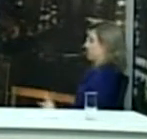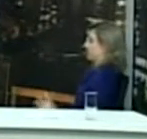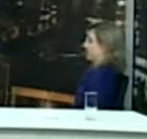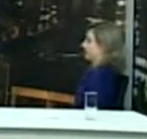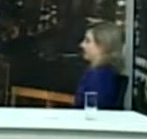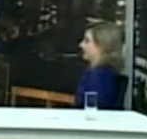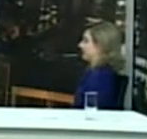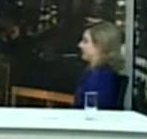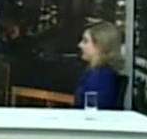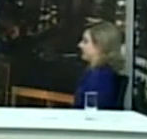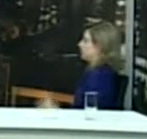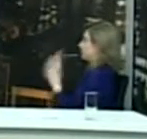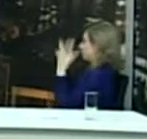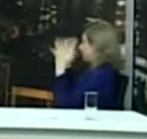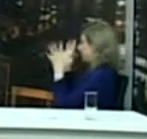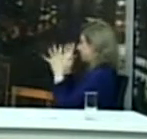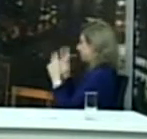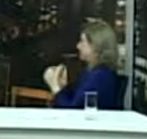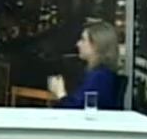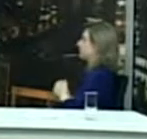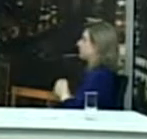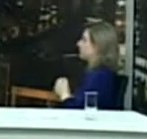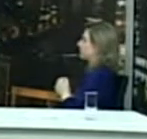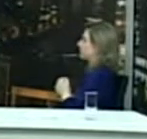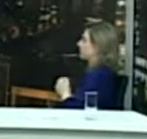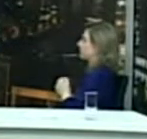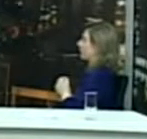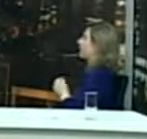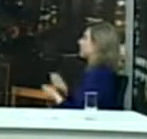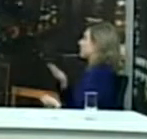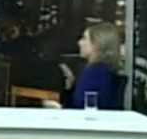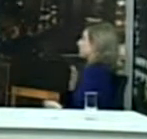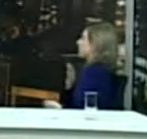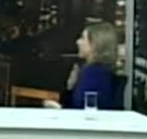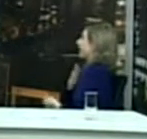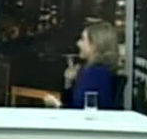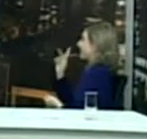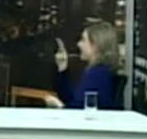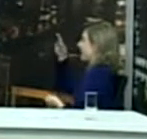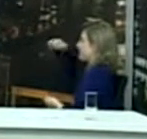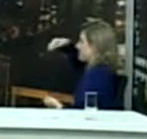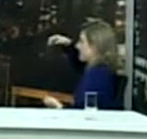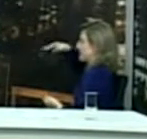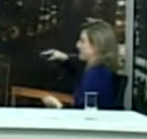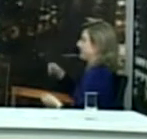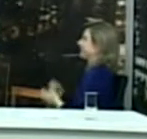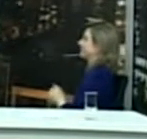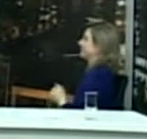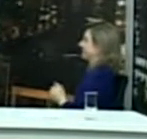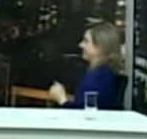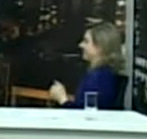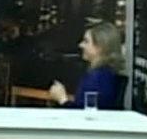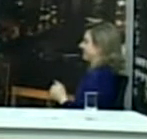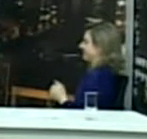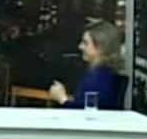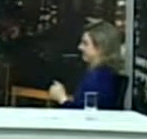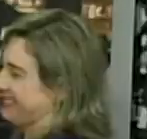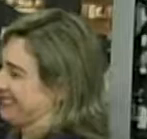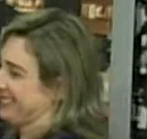Ciane Klunk, Fátima Regina dos Santos, Colegas da KMM. Eliane Borba, em especial